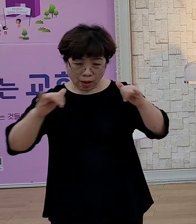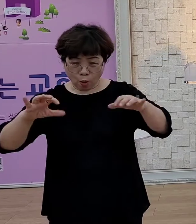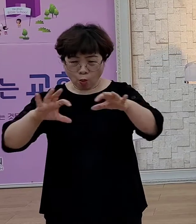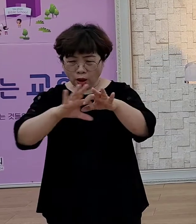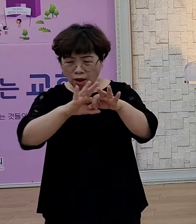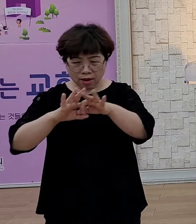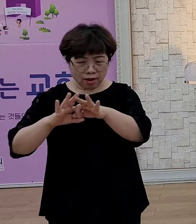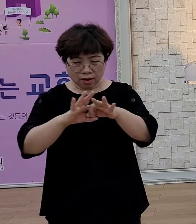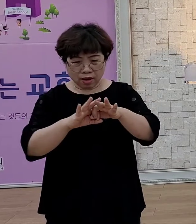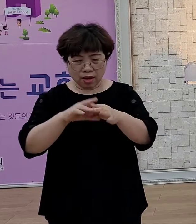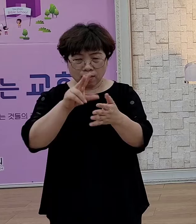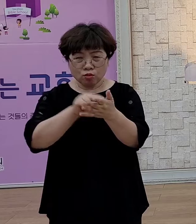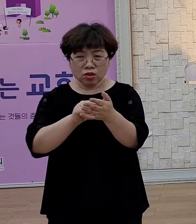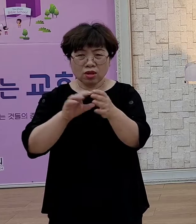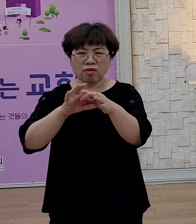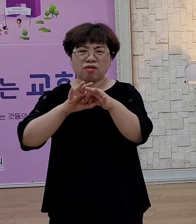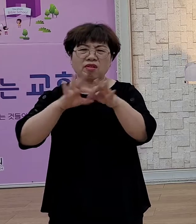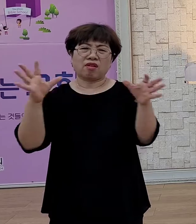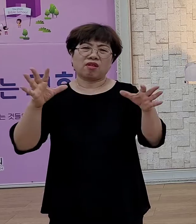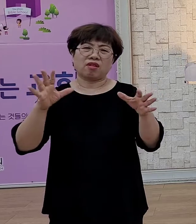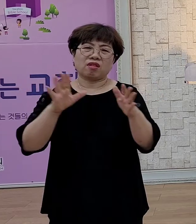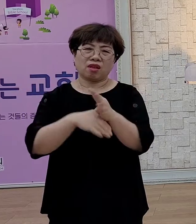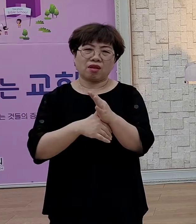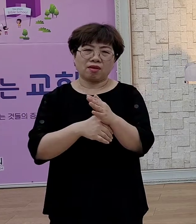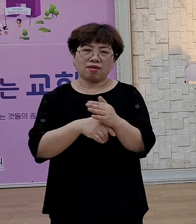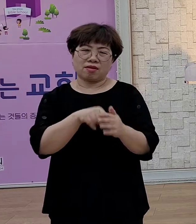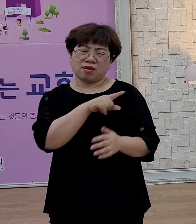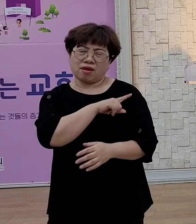말세에 사탄이 주는 전략이에요.